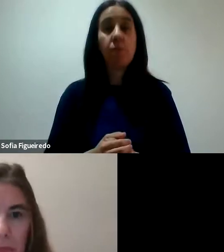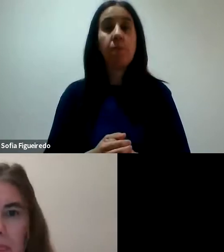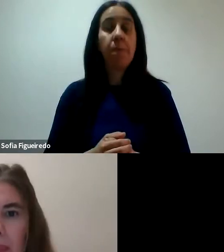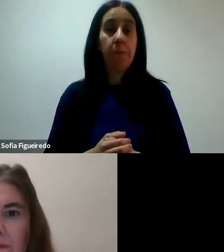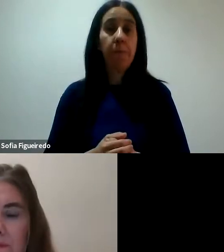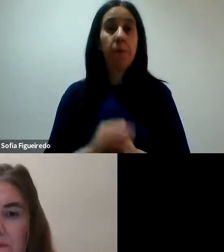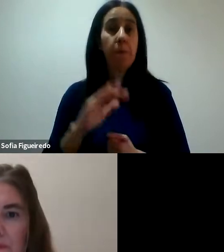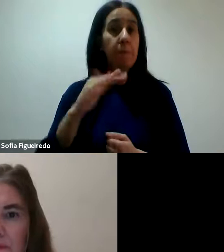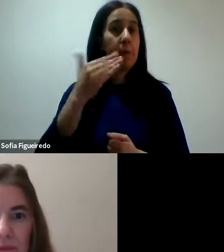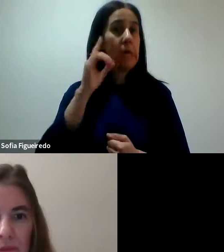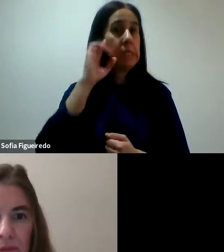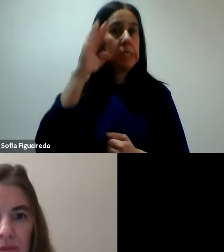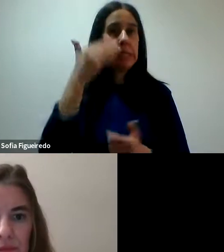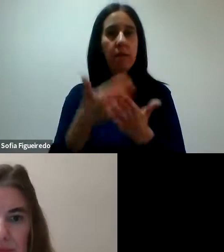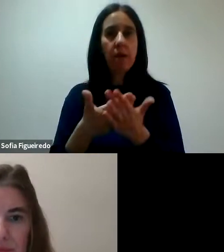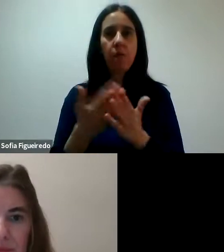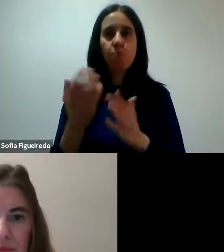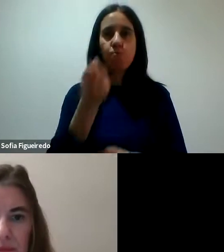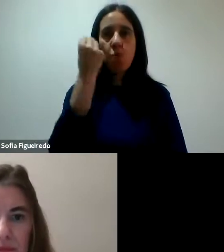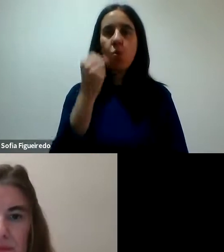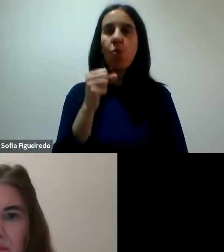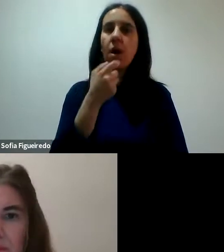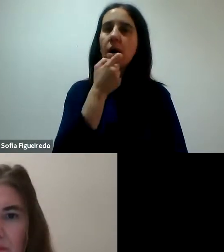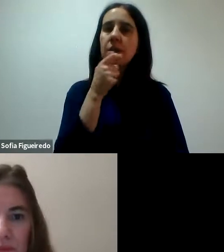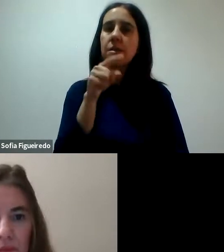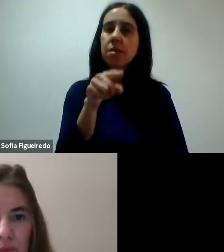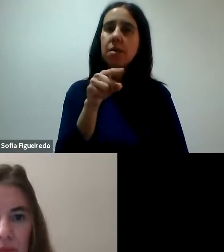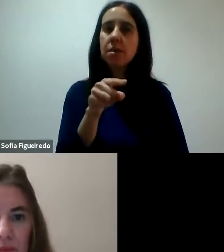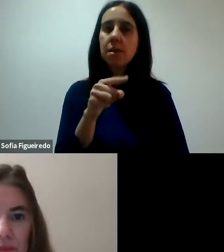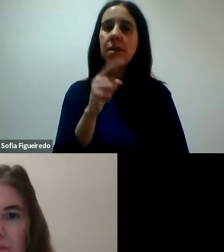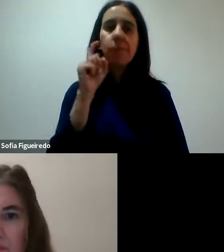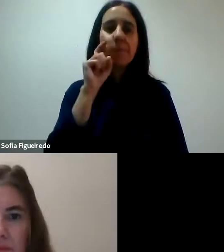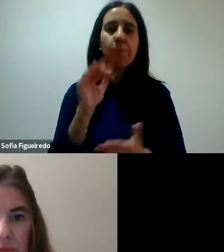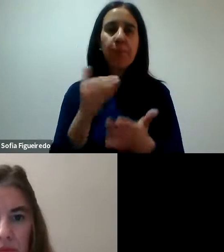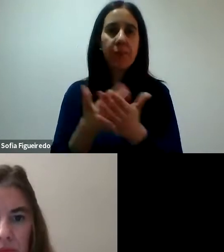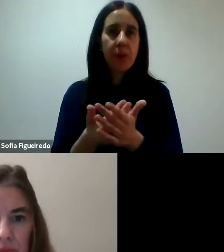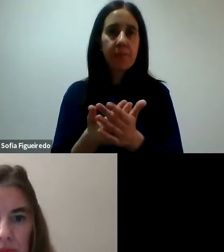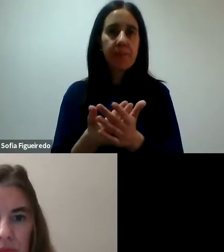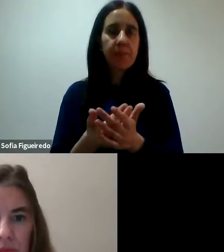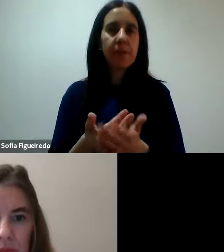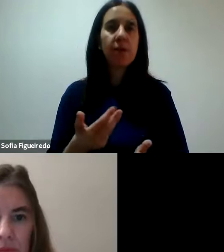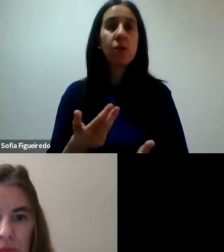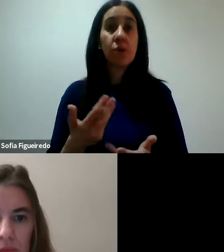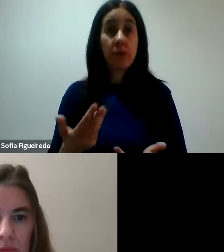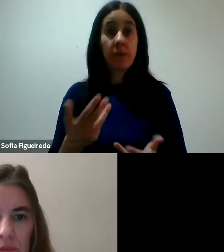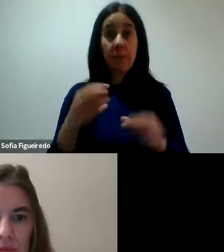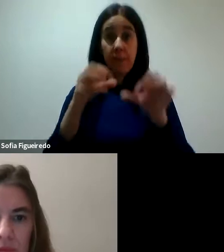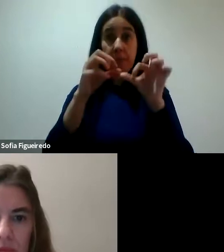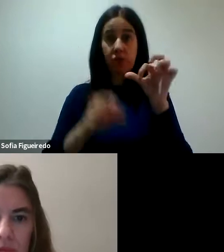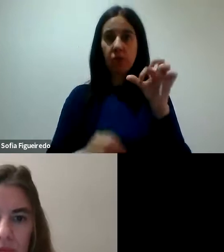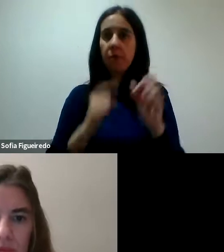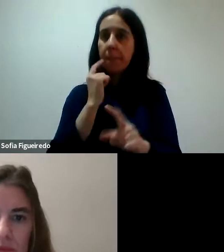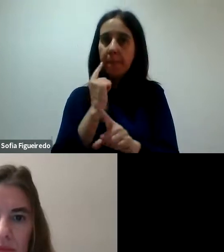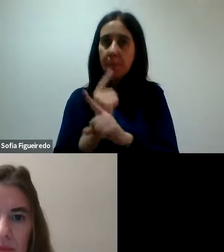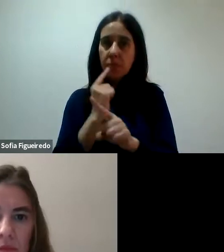fator crítico de sucesso é precisamente esse ponto, nós garantirmos que a mensagem é a mesma